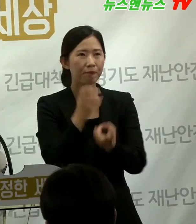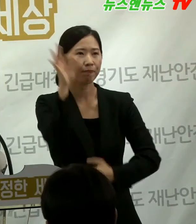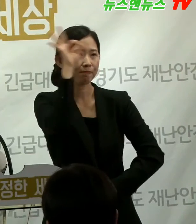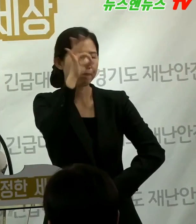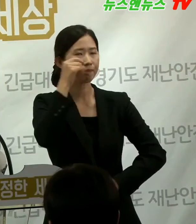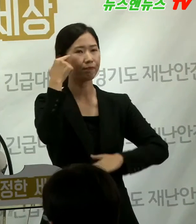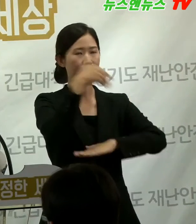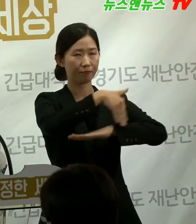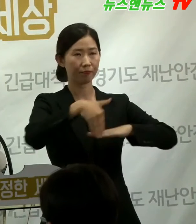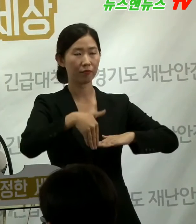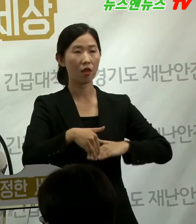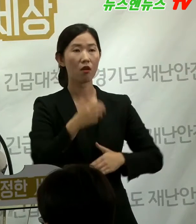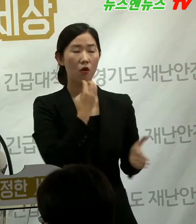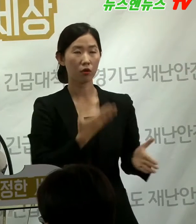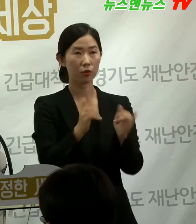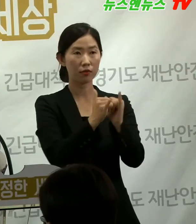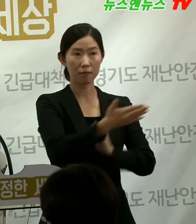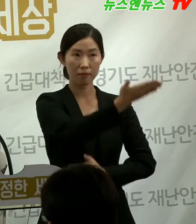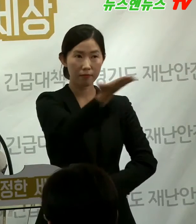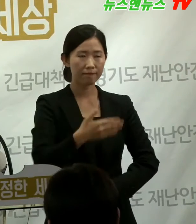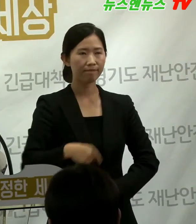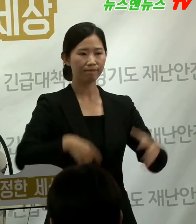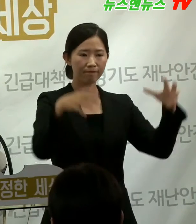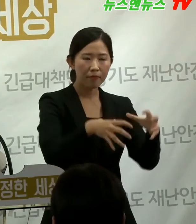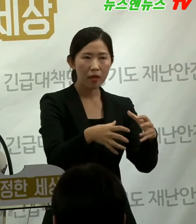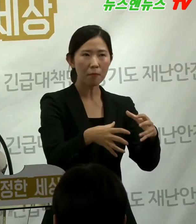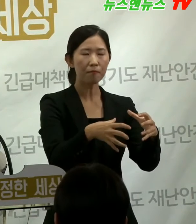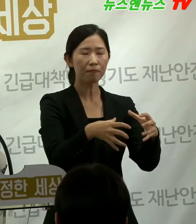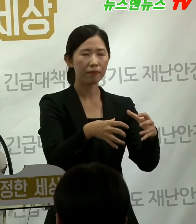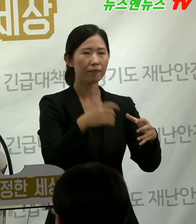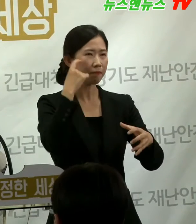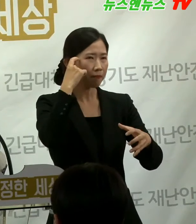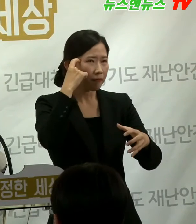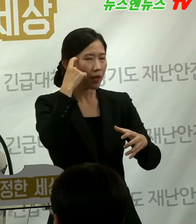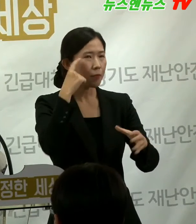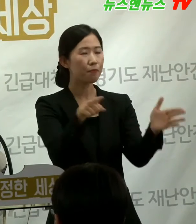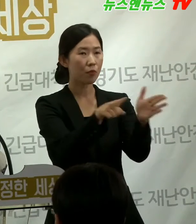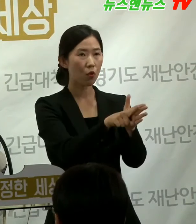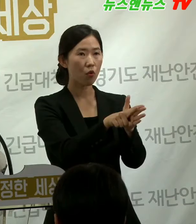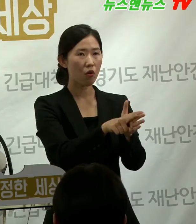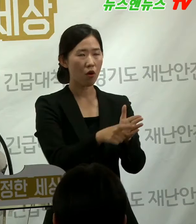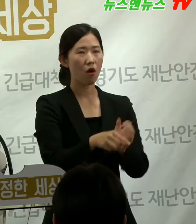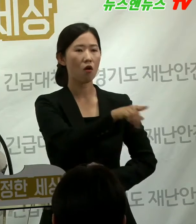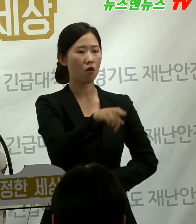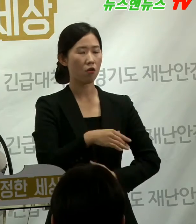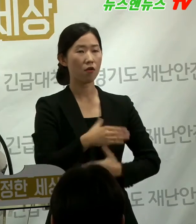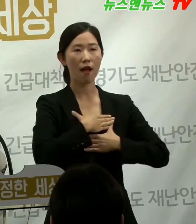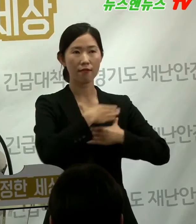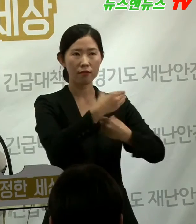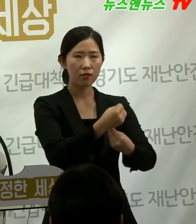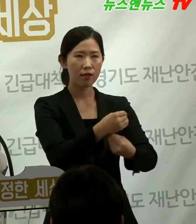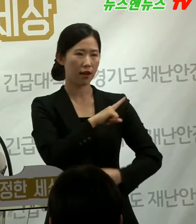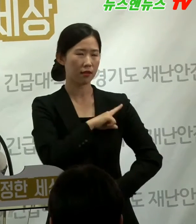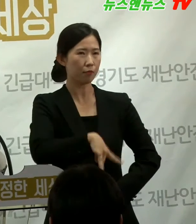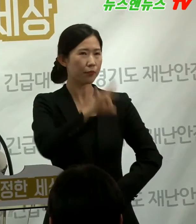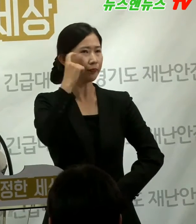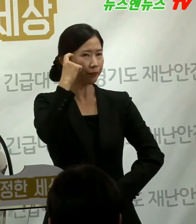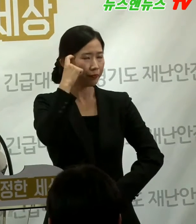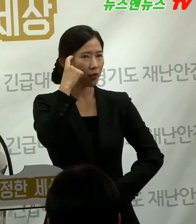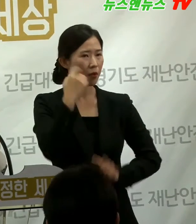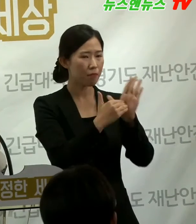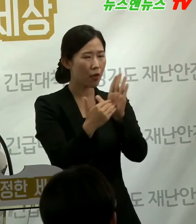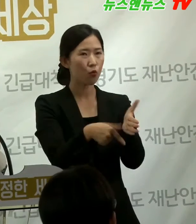집단 지성을 믿고 도지사로서 도민 전체의 안위를 최우선에 두고 방역에 최선을 다하겠습니다.